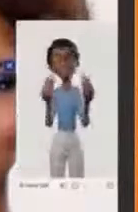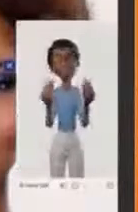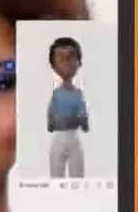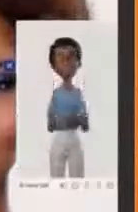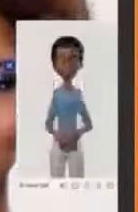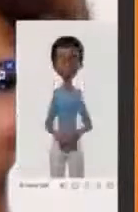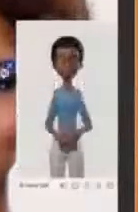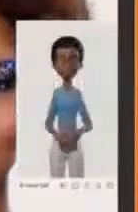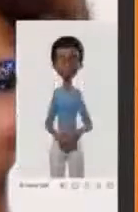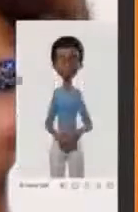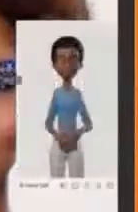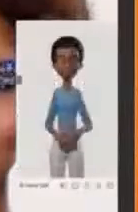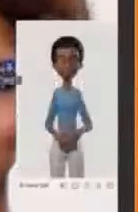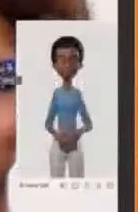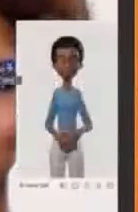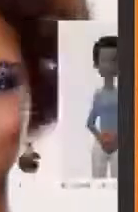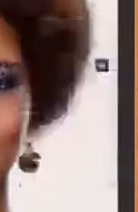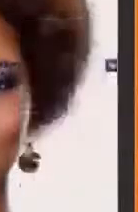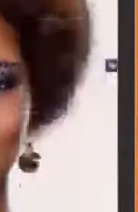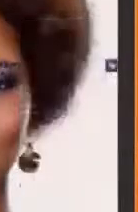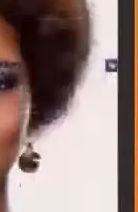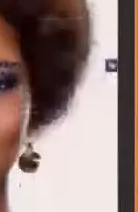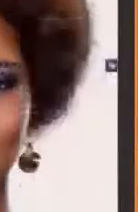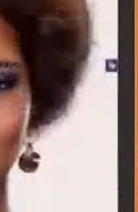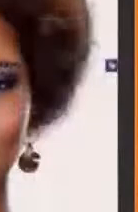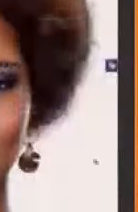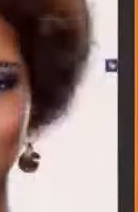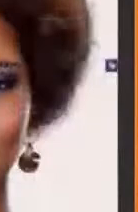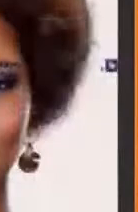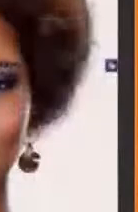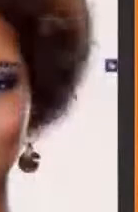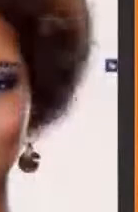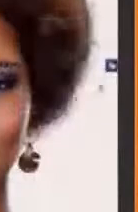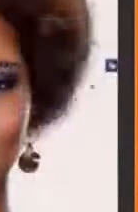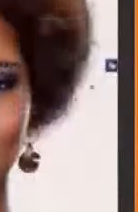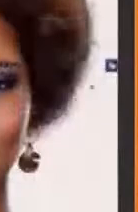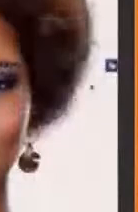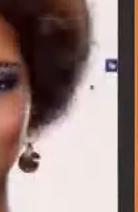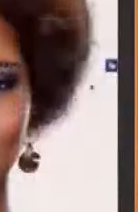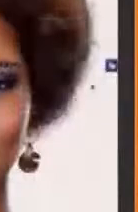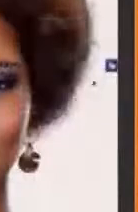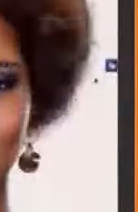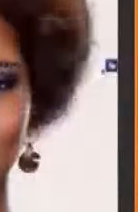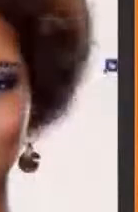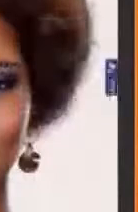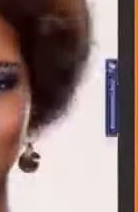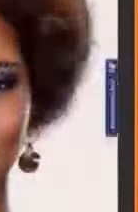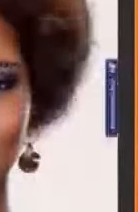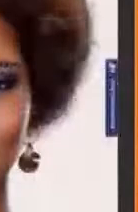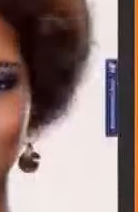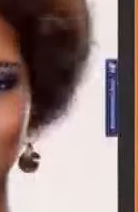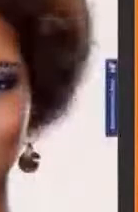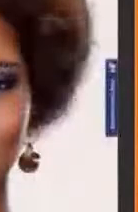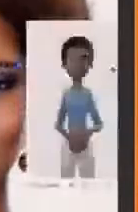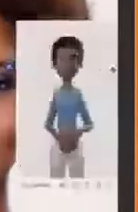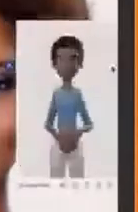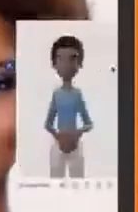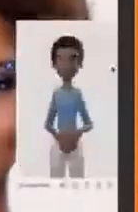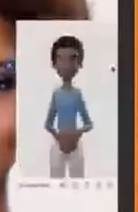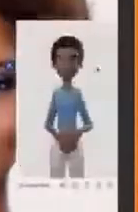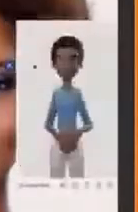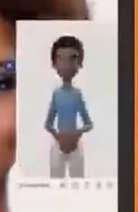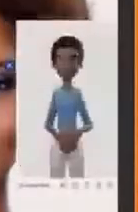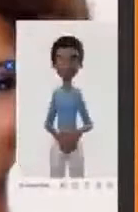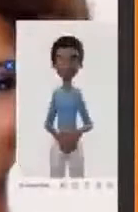ser sinalizada aquela frase na língua selecionada. Hoje a gente tem tanto português e